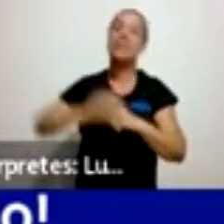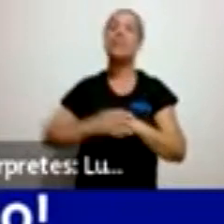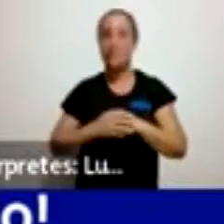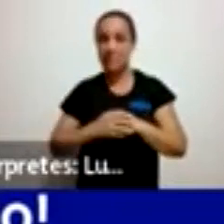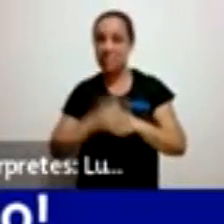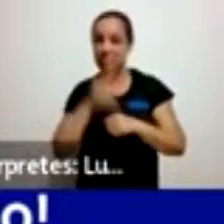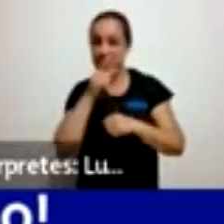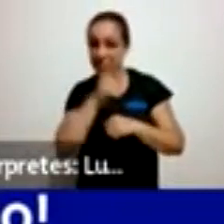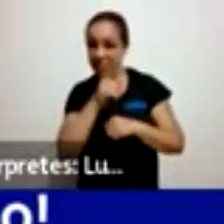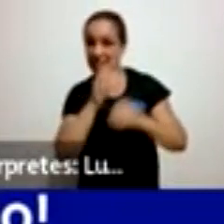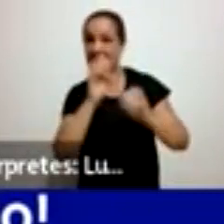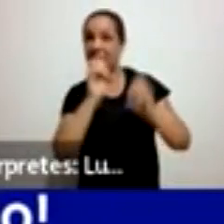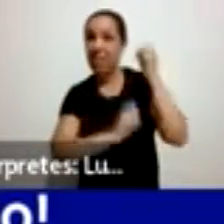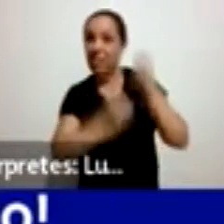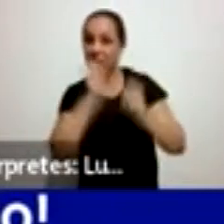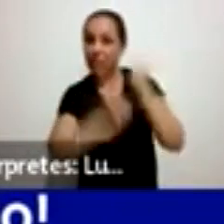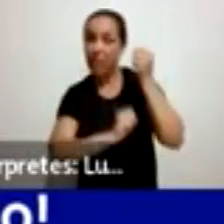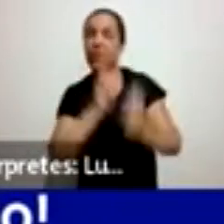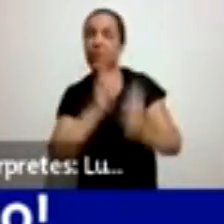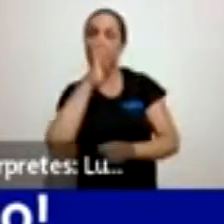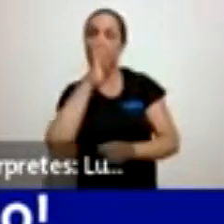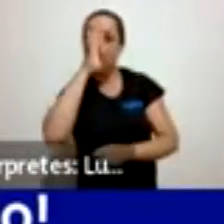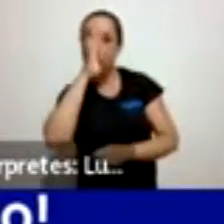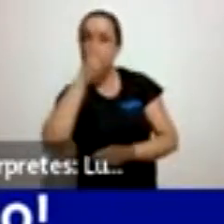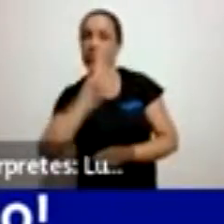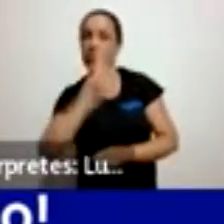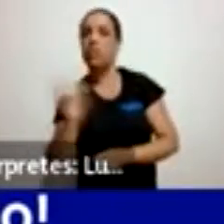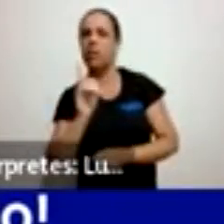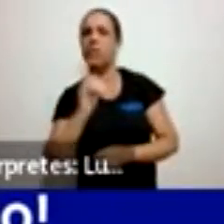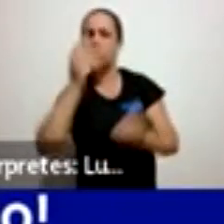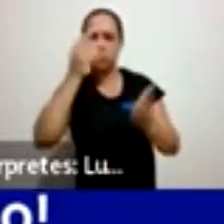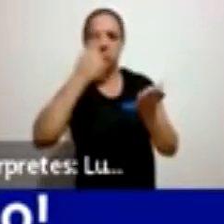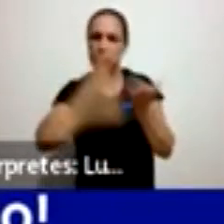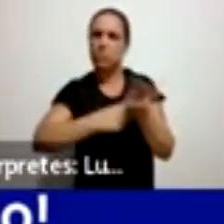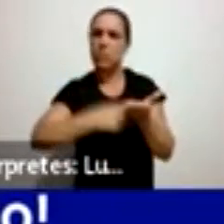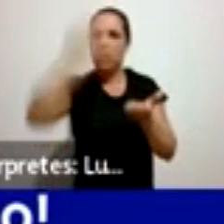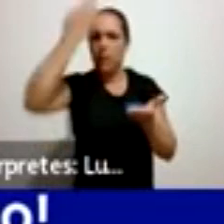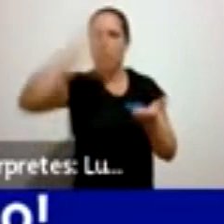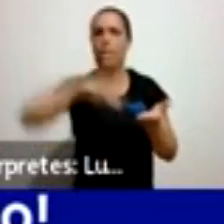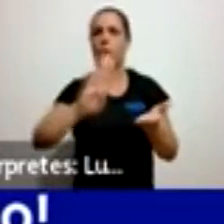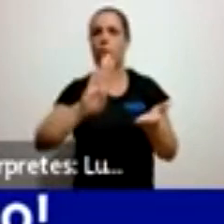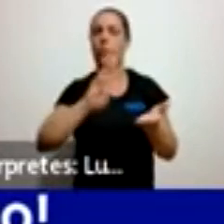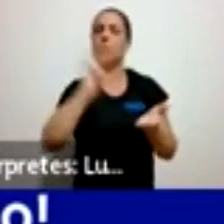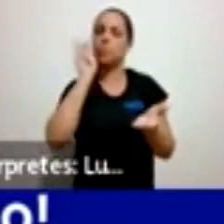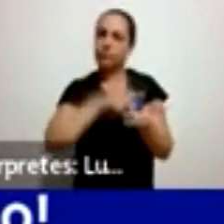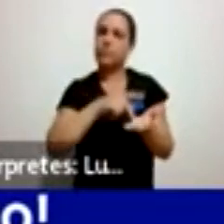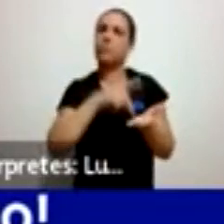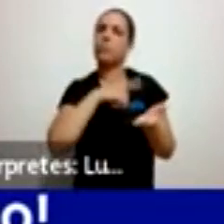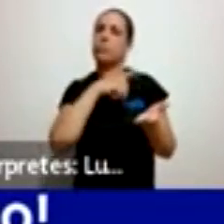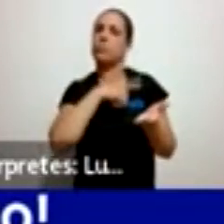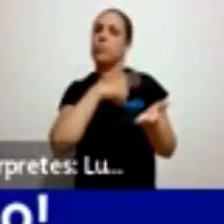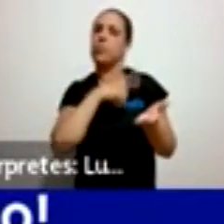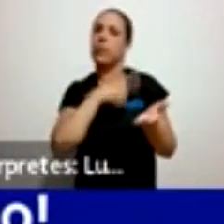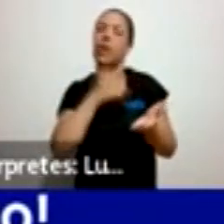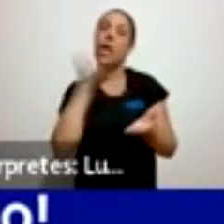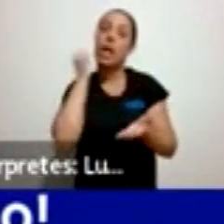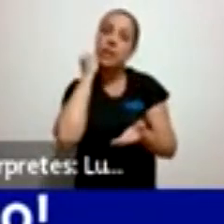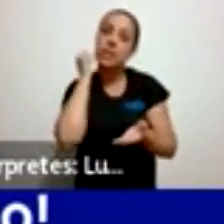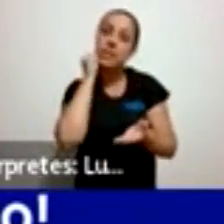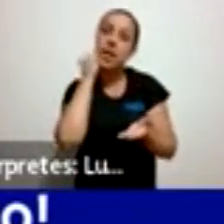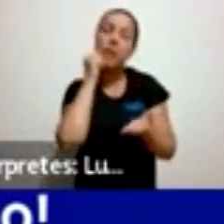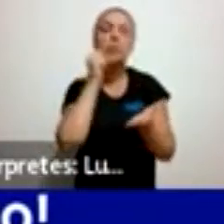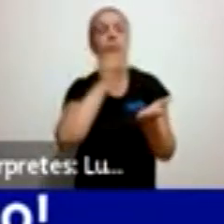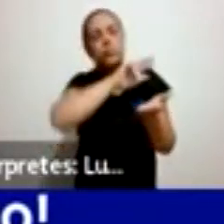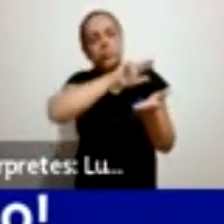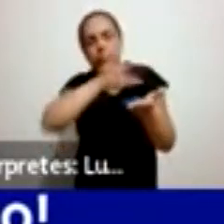grandes instituições. Isso que eu estou falando aqui, que eu mostrei na ilustração, é comprovado cientificamente. Tem 47 estudos